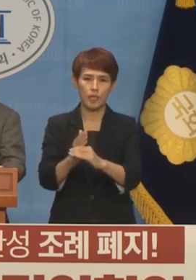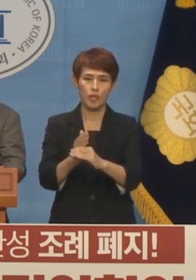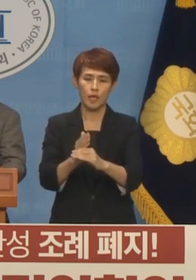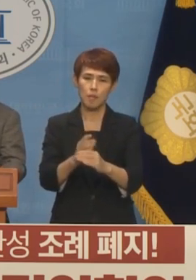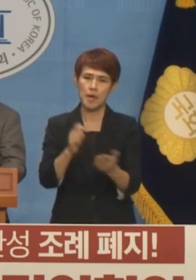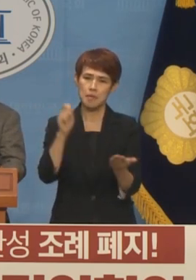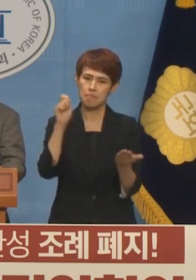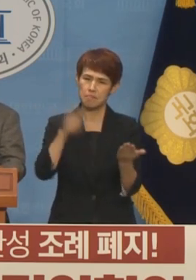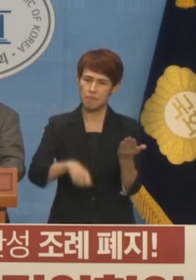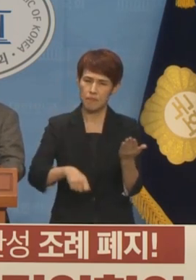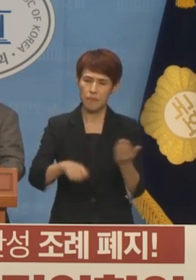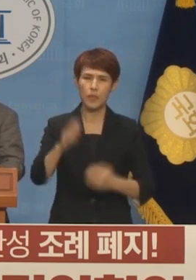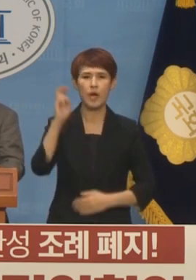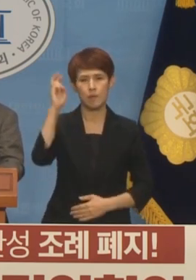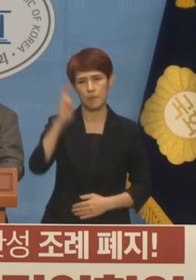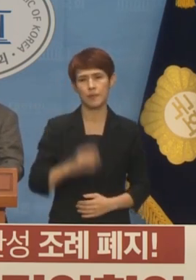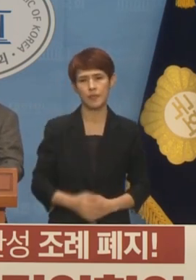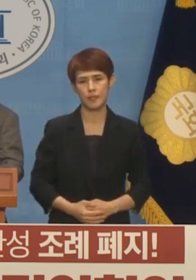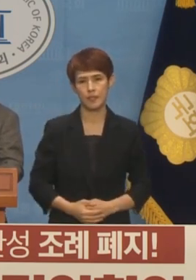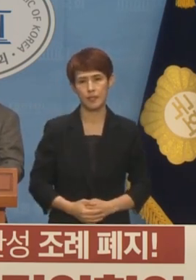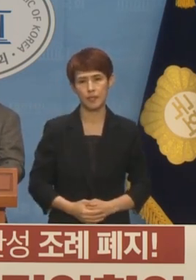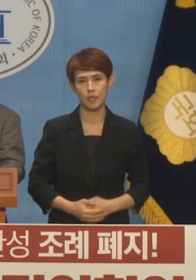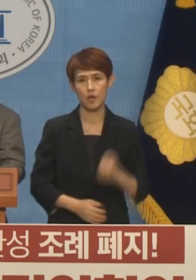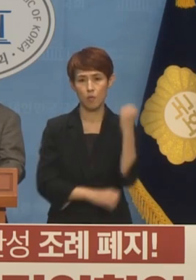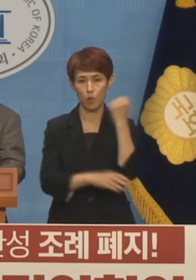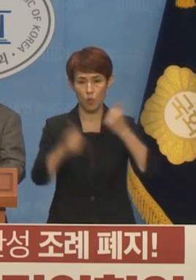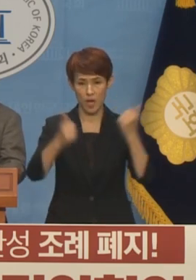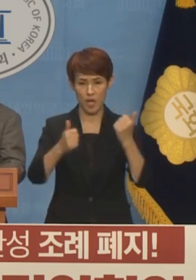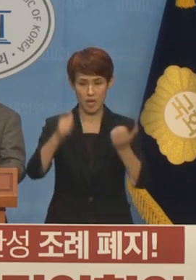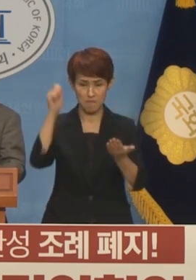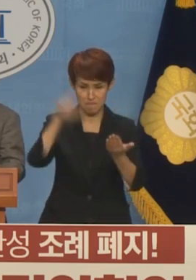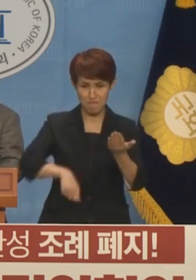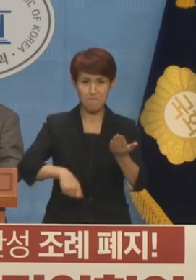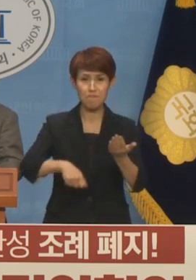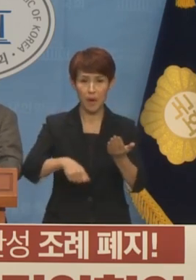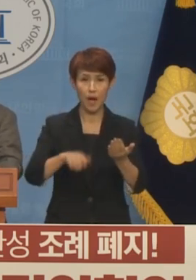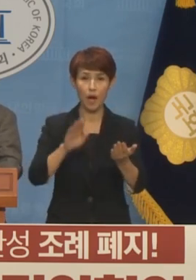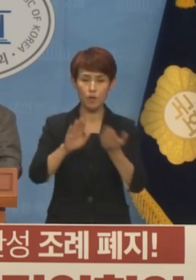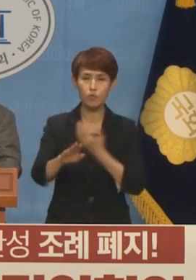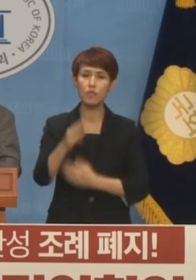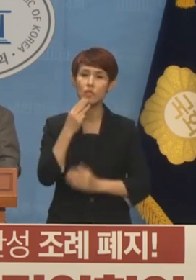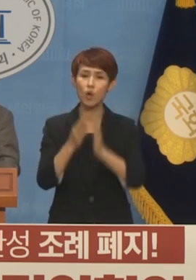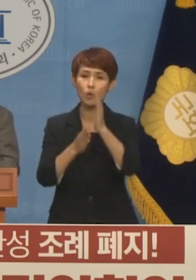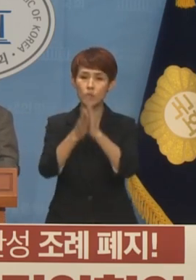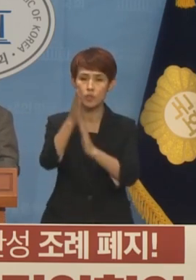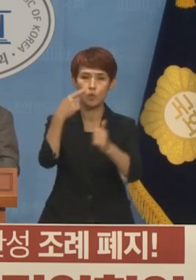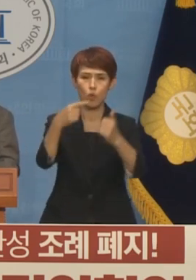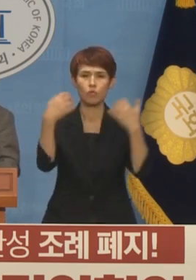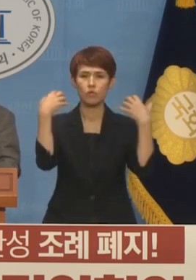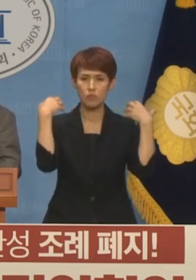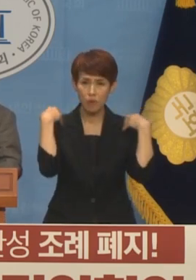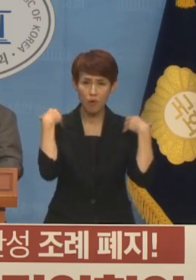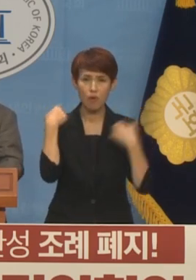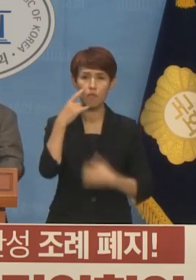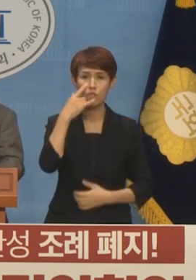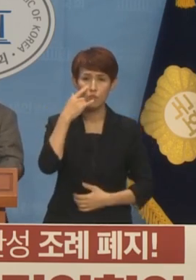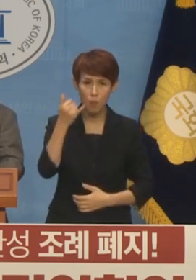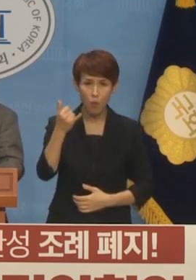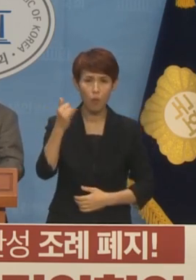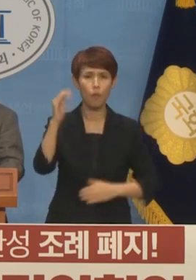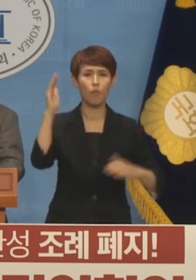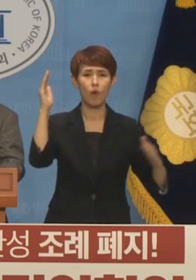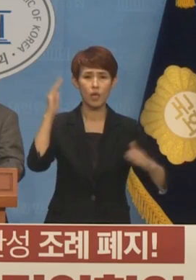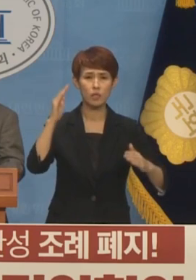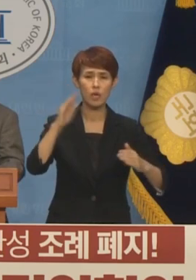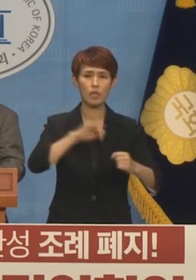예상이 되는데요. 이제 표결이 돼서 본회의 통과가 되고 나면 서울시 교육청과 많은 학부모님들,